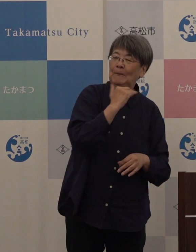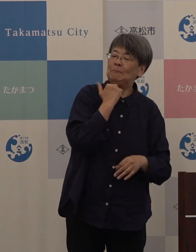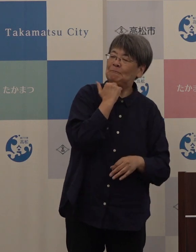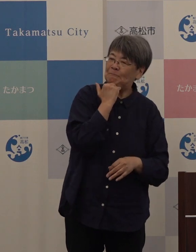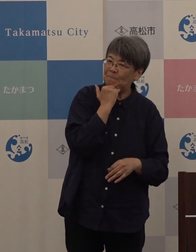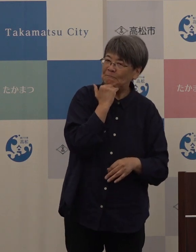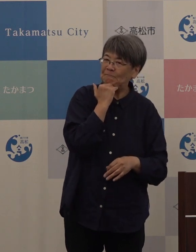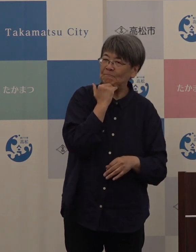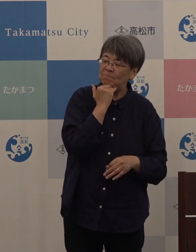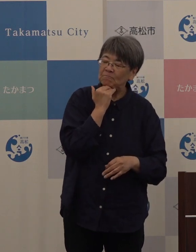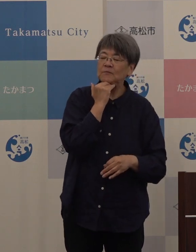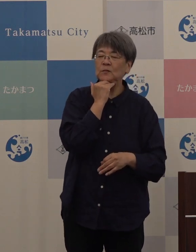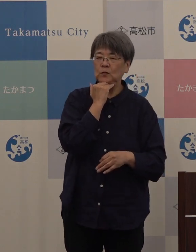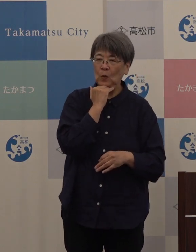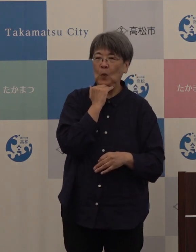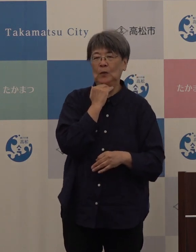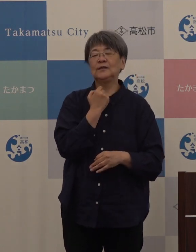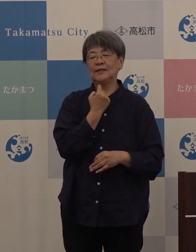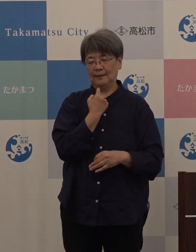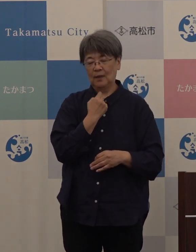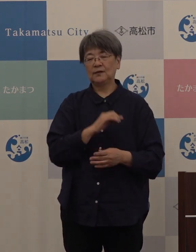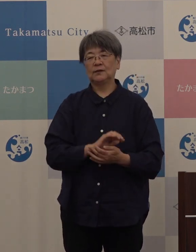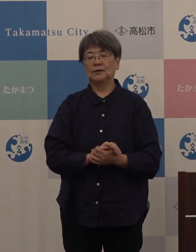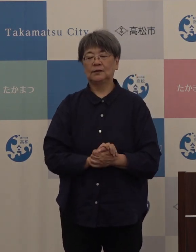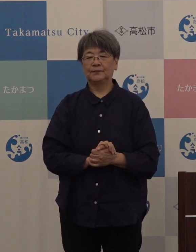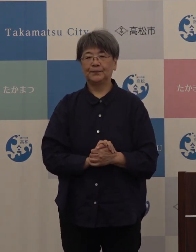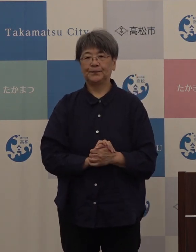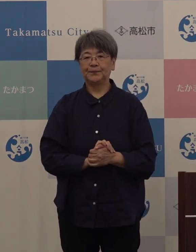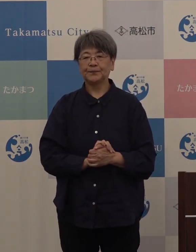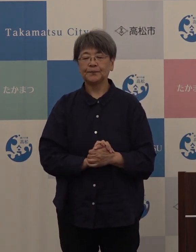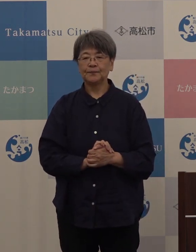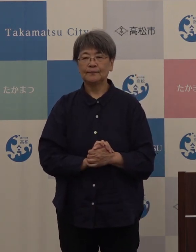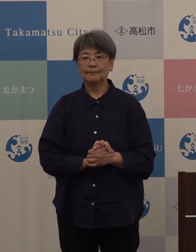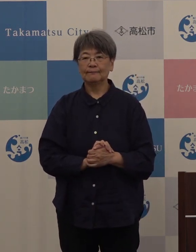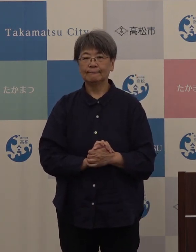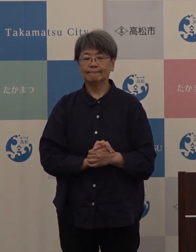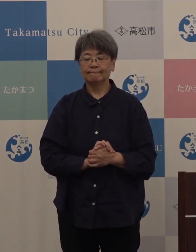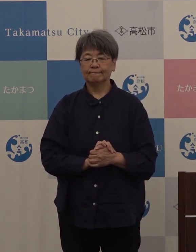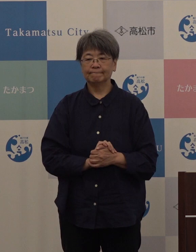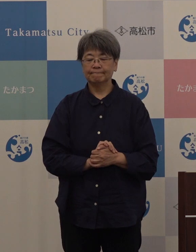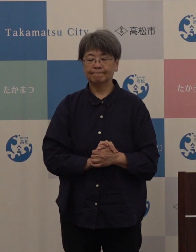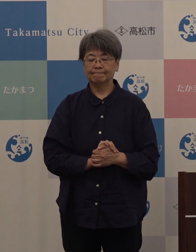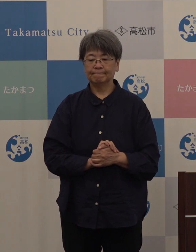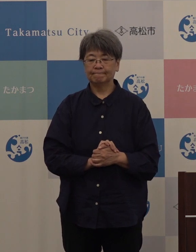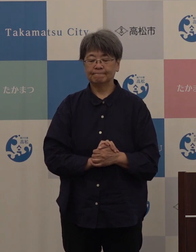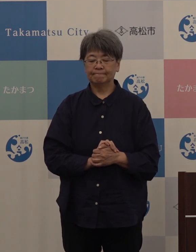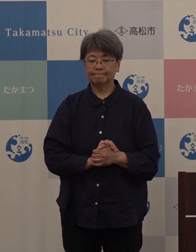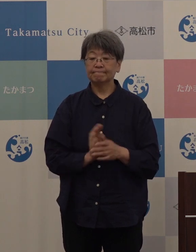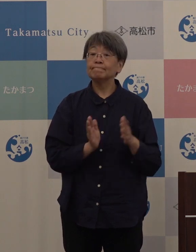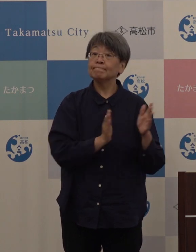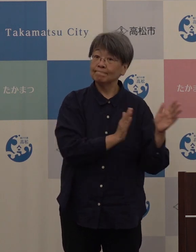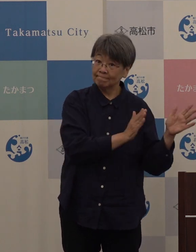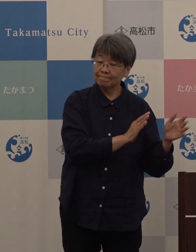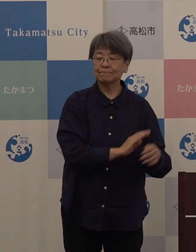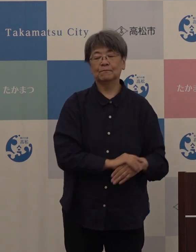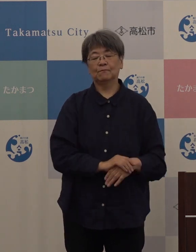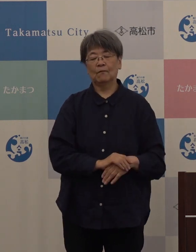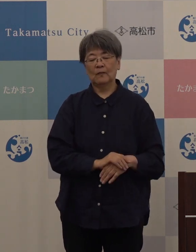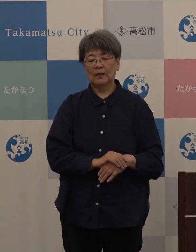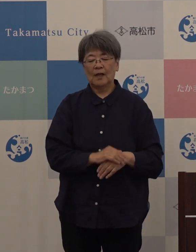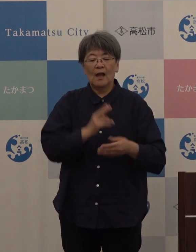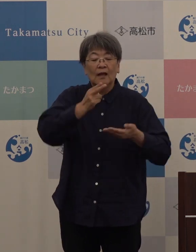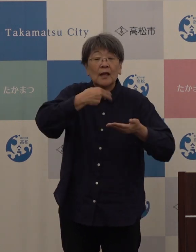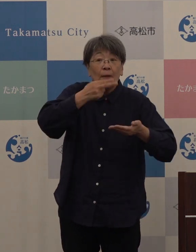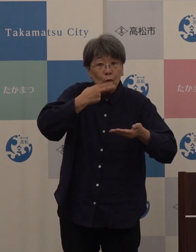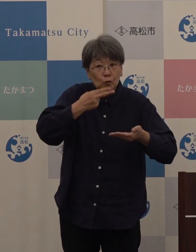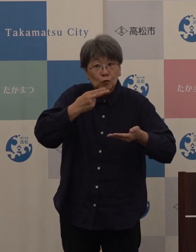るものというふうに大いに期待をいたしておるところでございます。その一方で飲食や